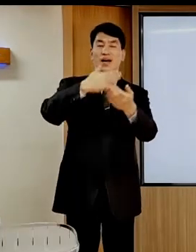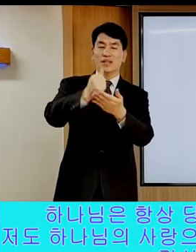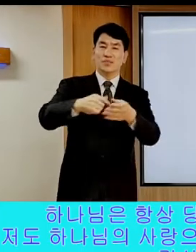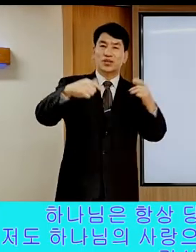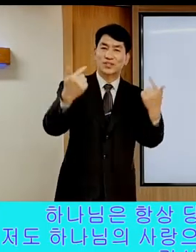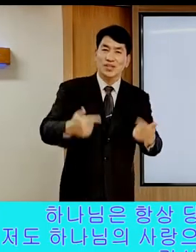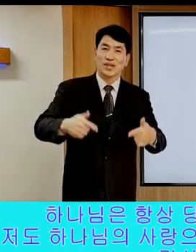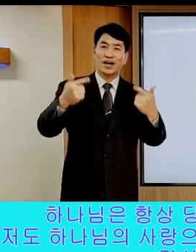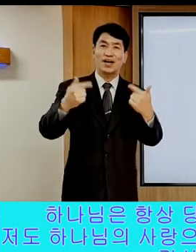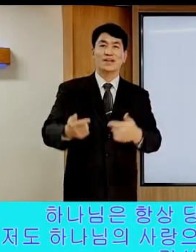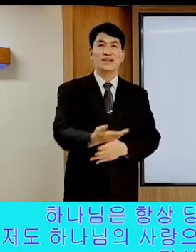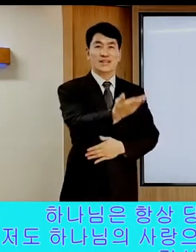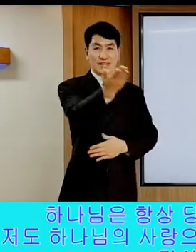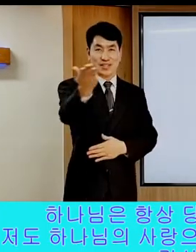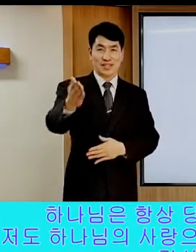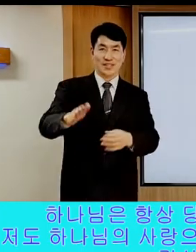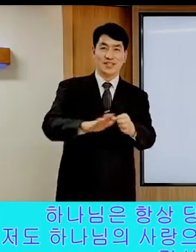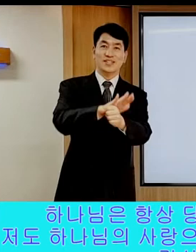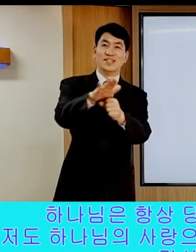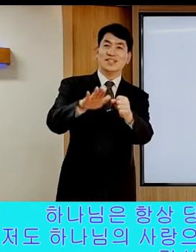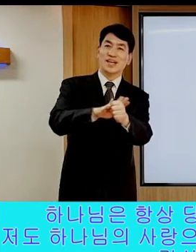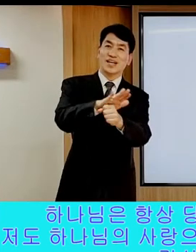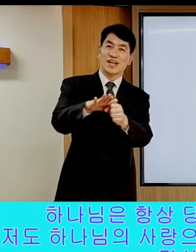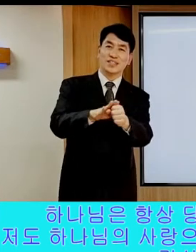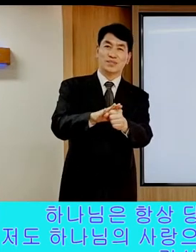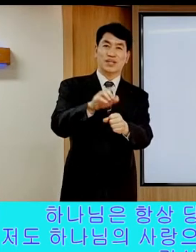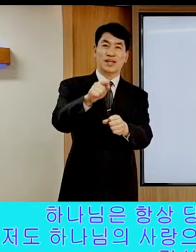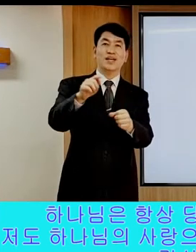하나님은 언제나 당신을 사랑하십니다.